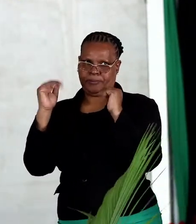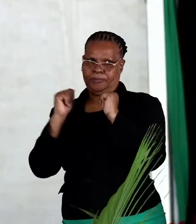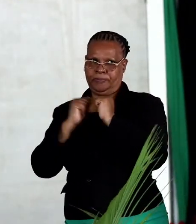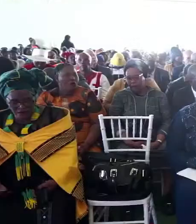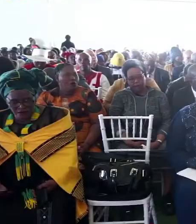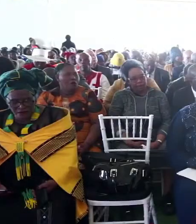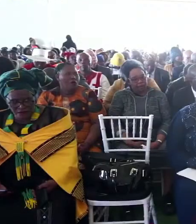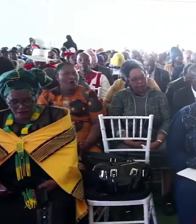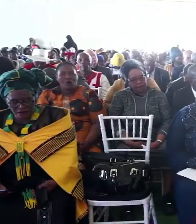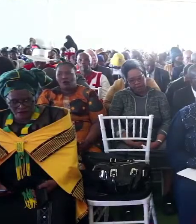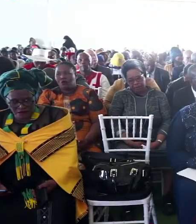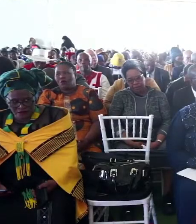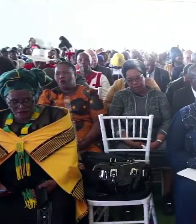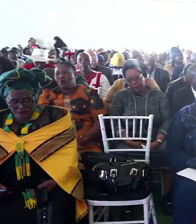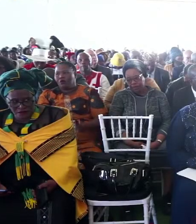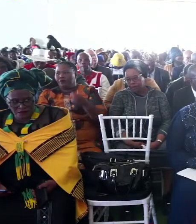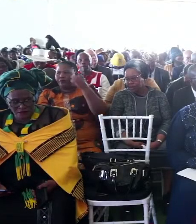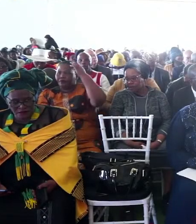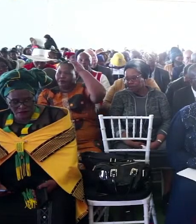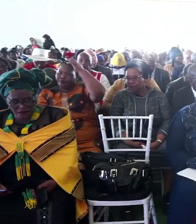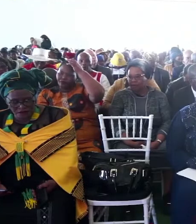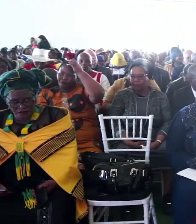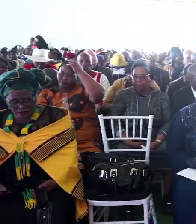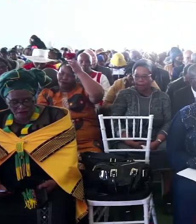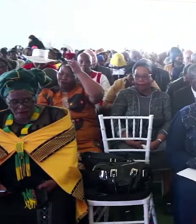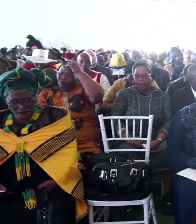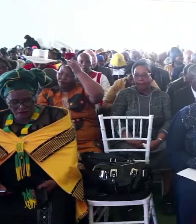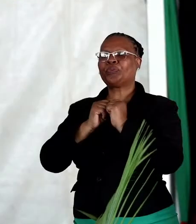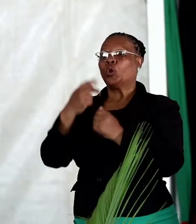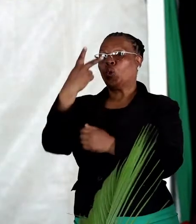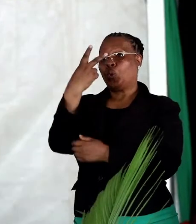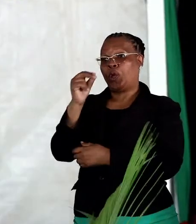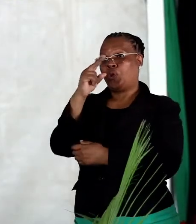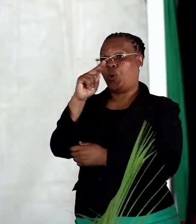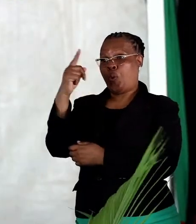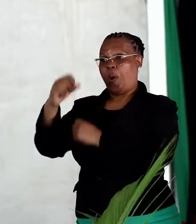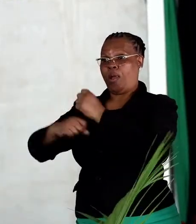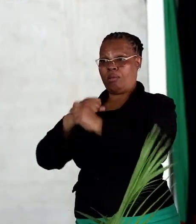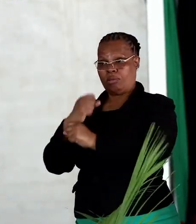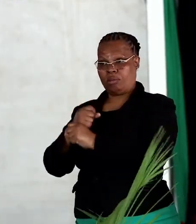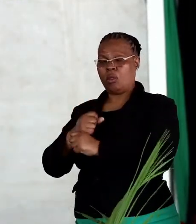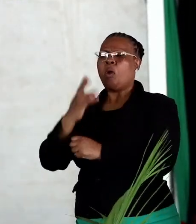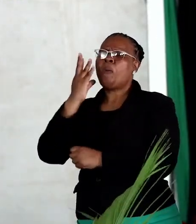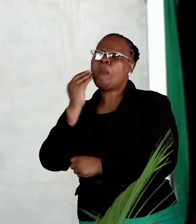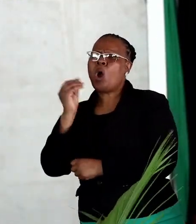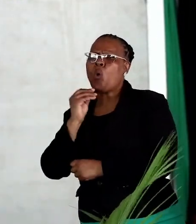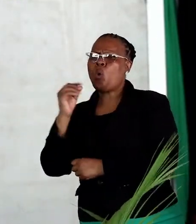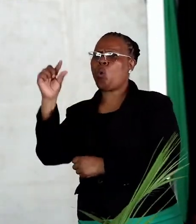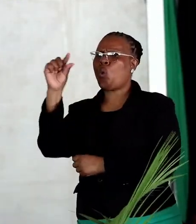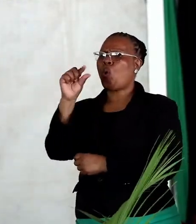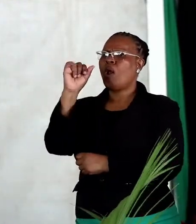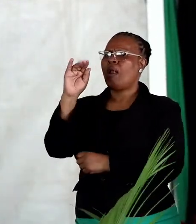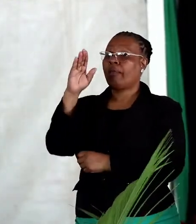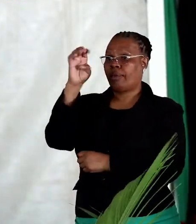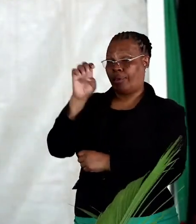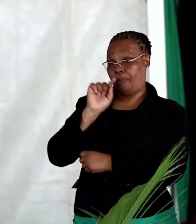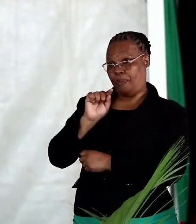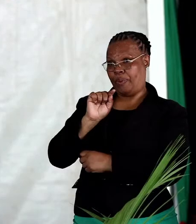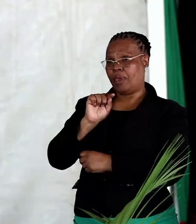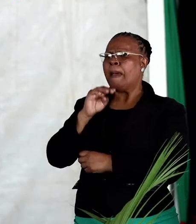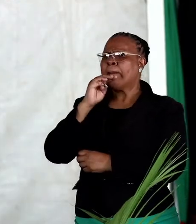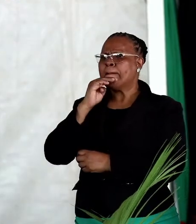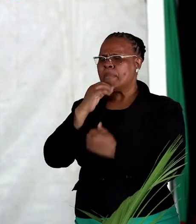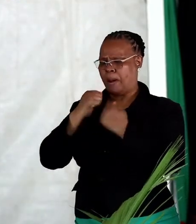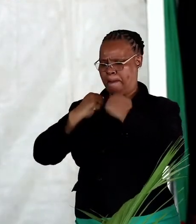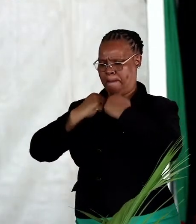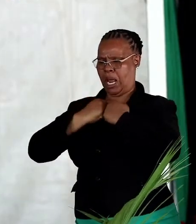24. Ngo 2021 umakhulu mama uGibe ongumzali katata umongezi owabhubha apha